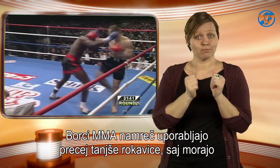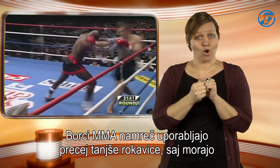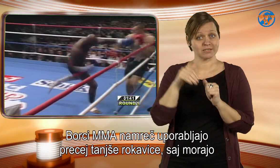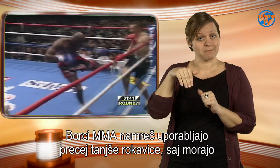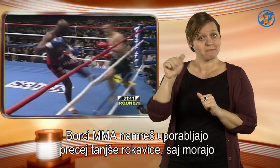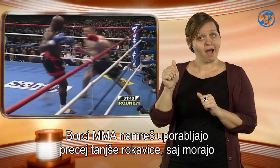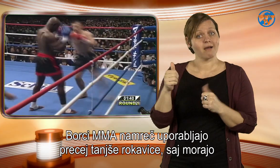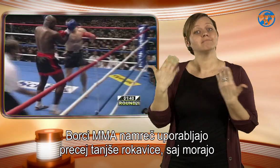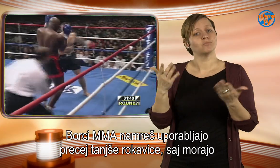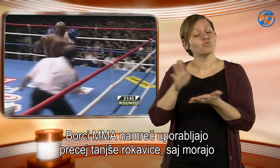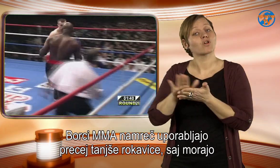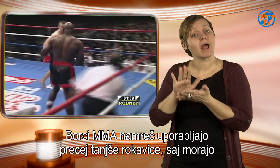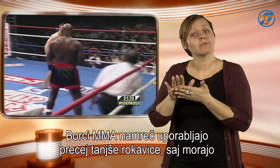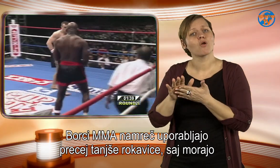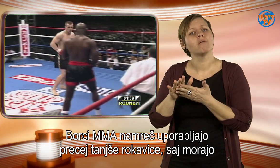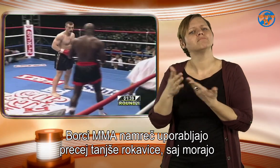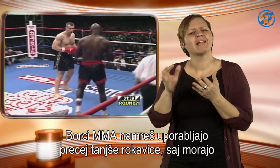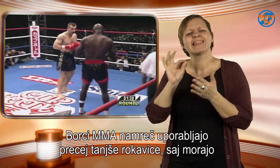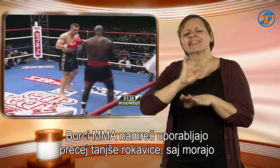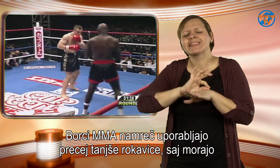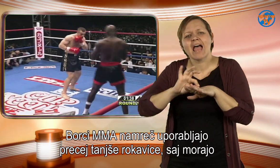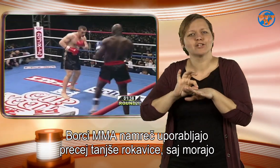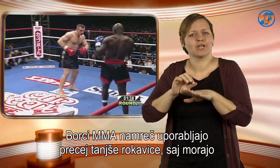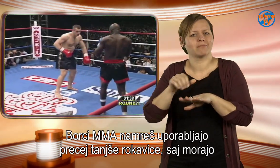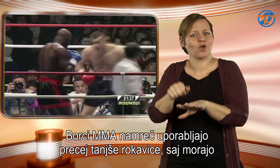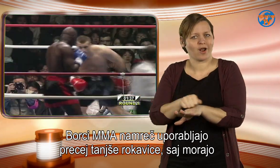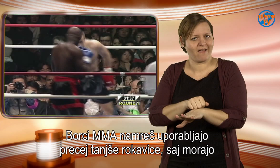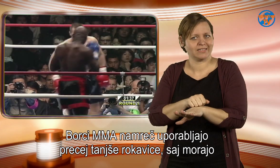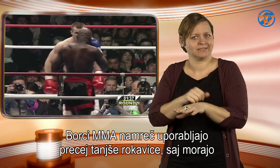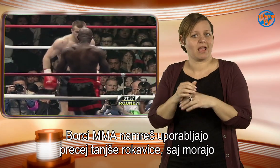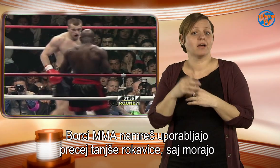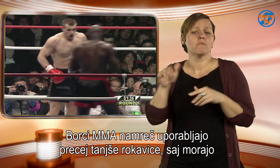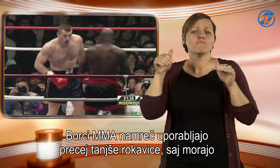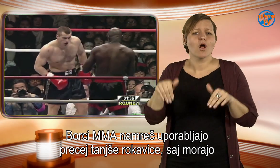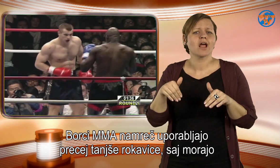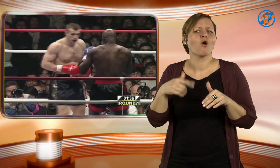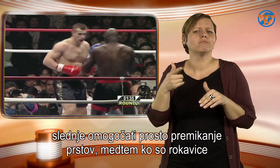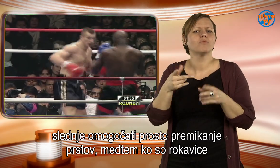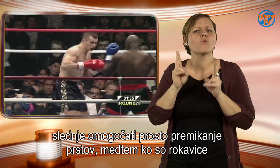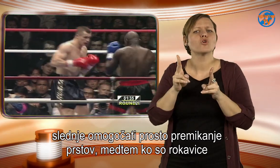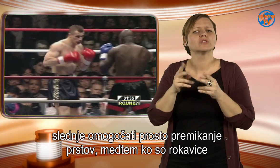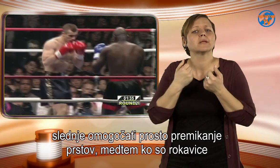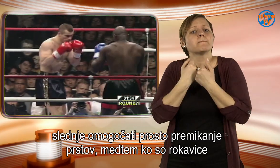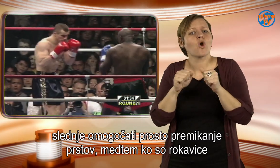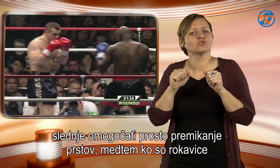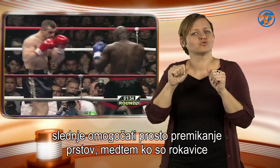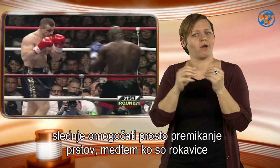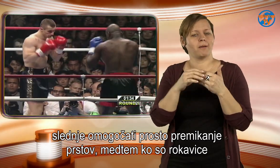Borci MMA namreč uporabljajo precej tanjše rokavice, saj morajo slednje omogočati prosto premikanje